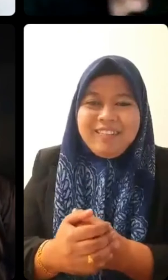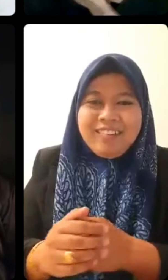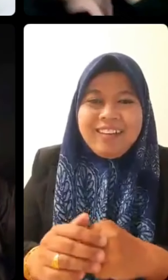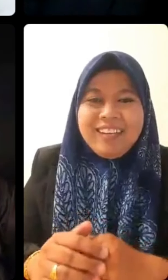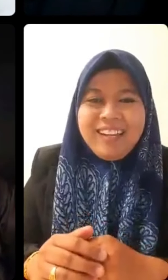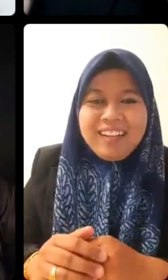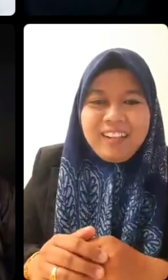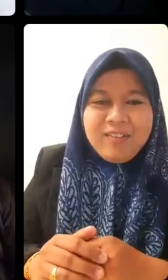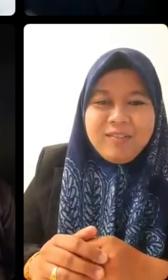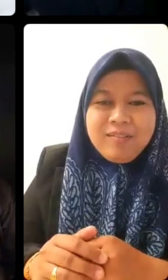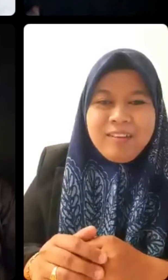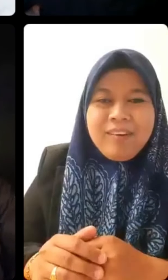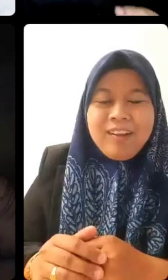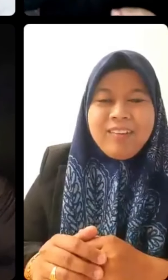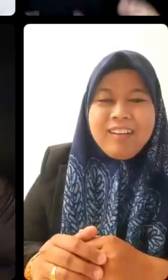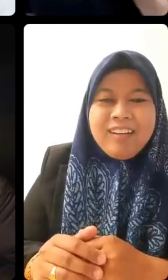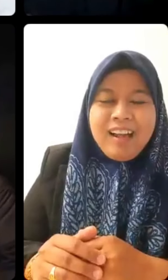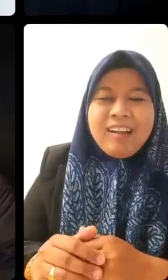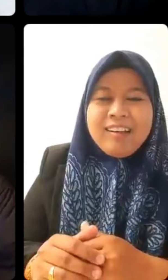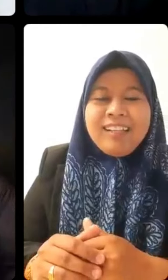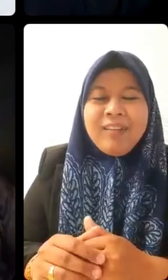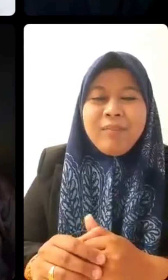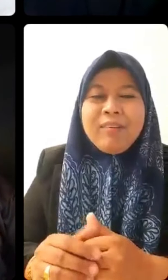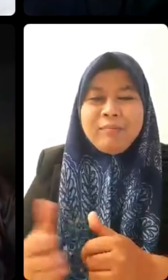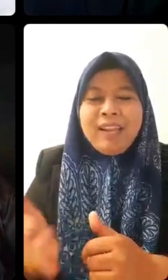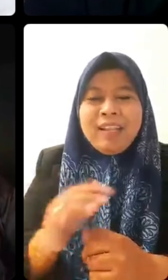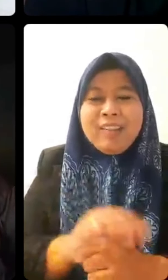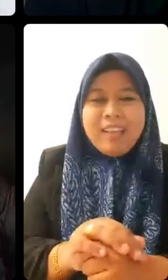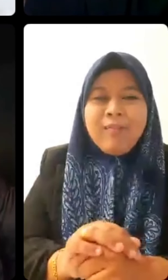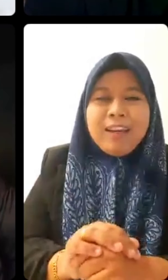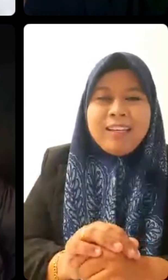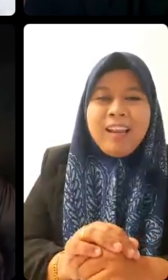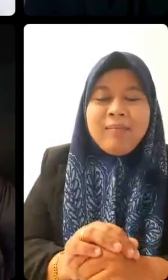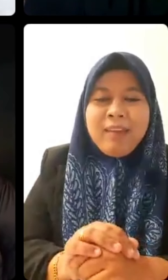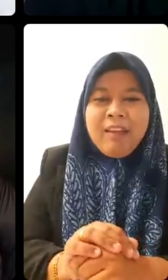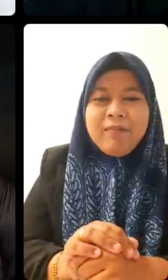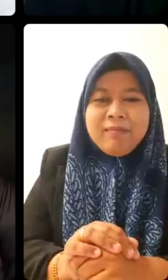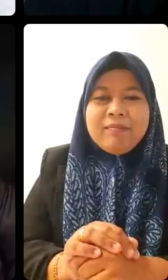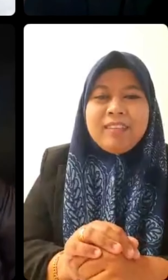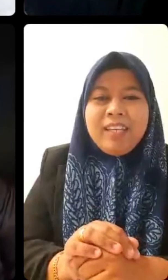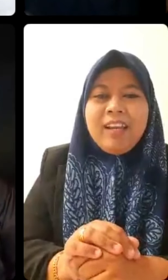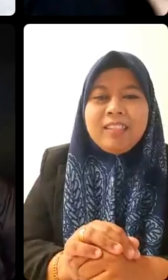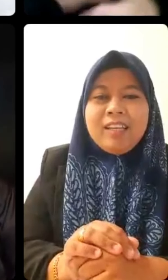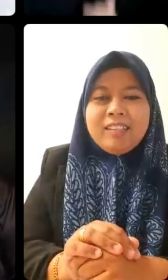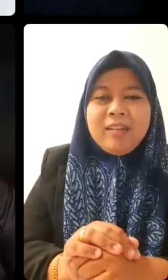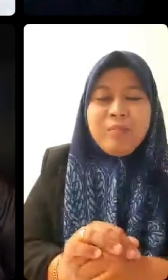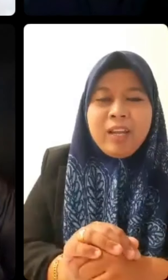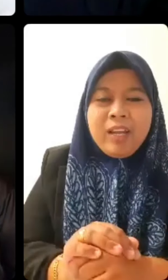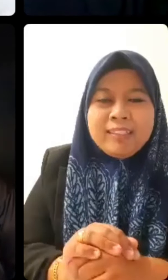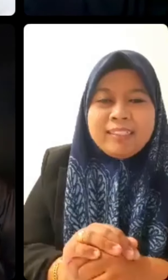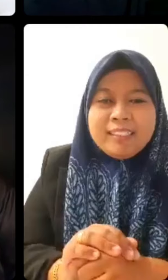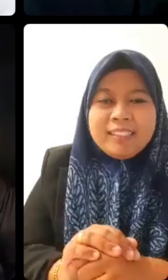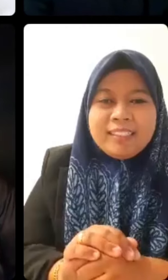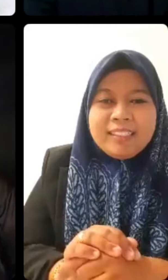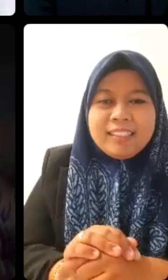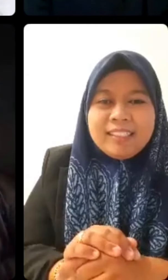Kalau yang tahu, yang pernah guna, dia tengok, pernah tengok saya buat dalam live. Inilah cara saya buat.